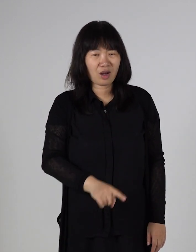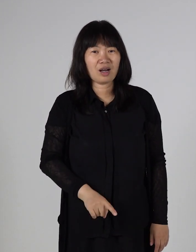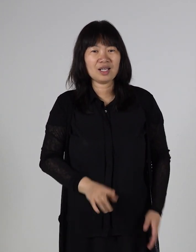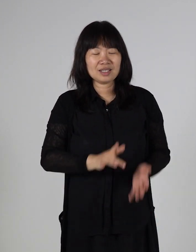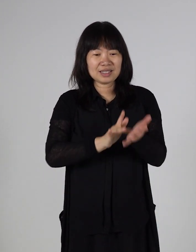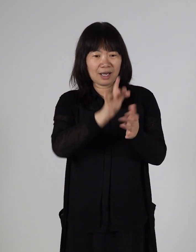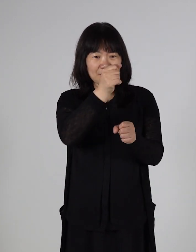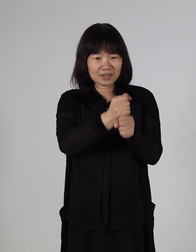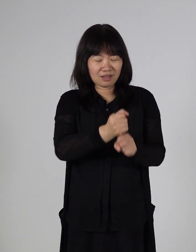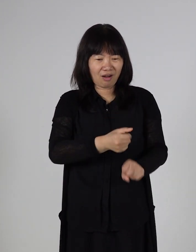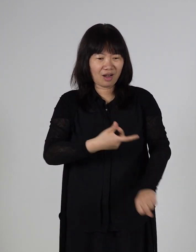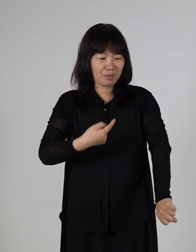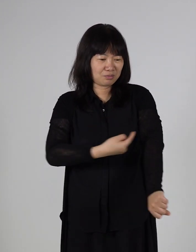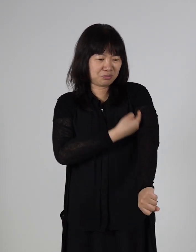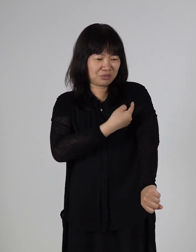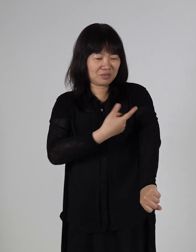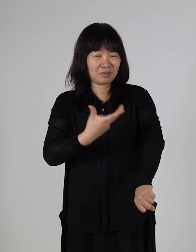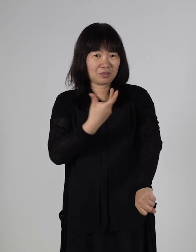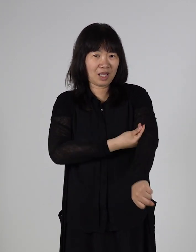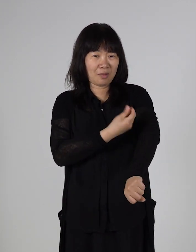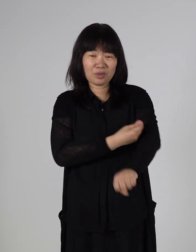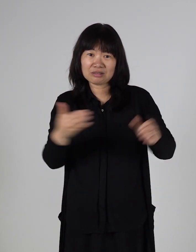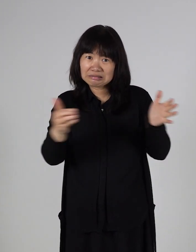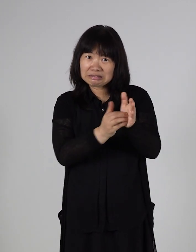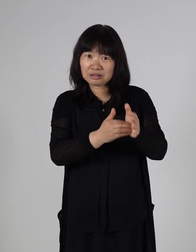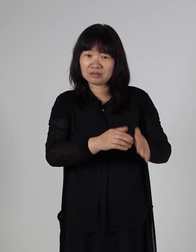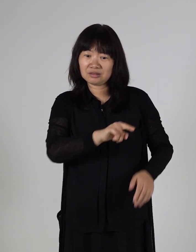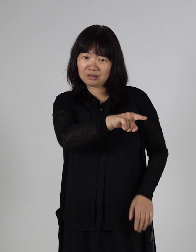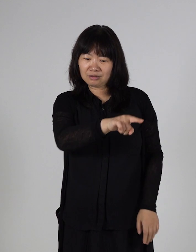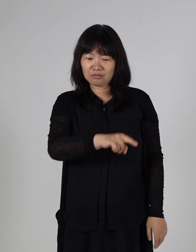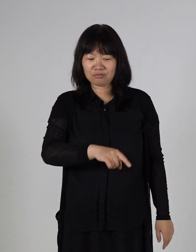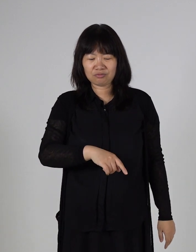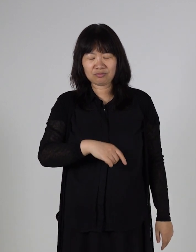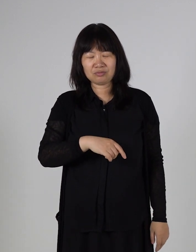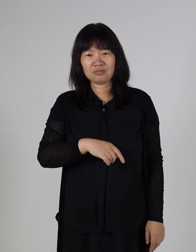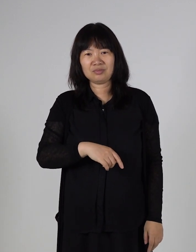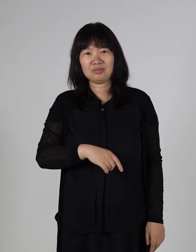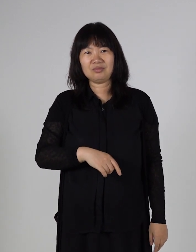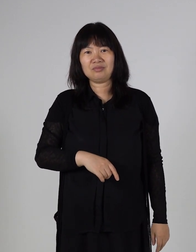약이 개발되고 백신만 맞으면 다 돼? 이놈 봐라.